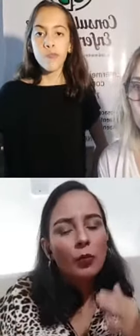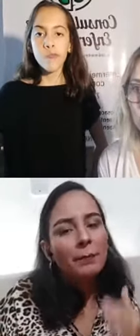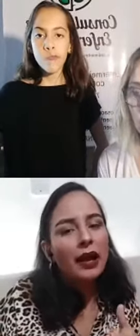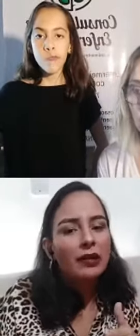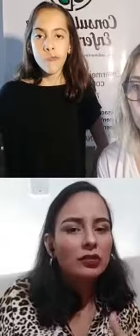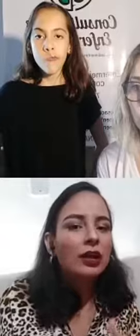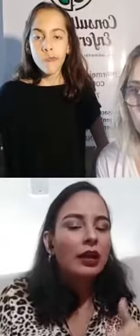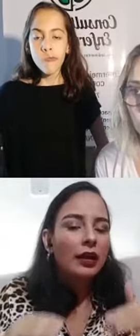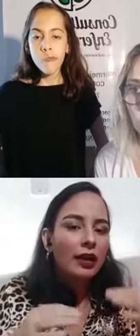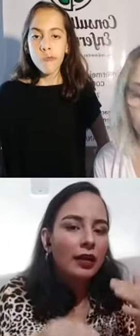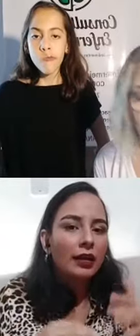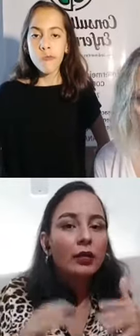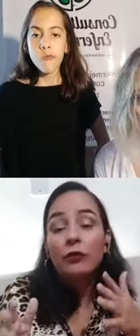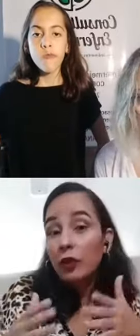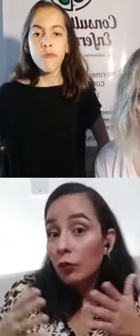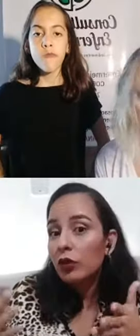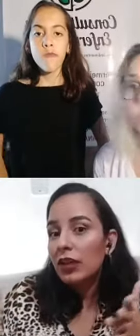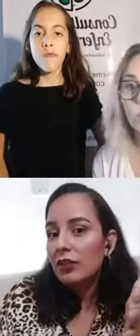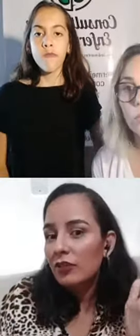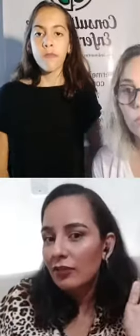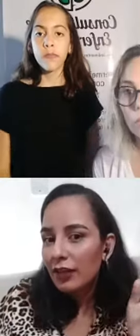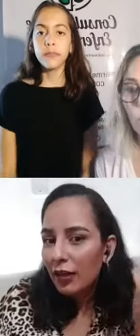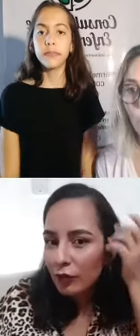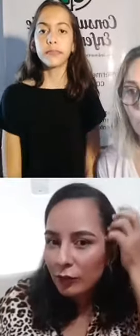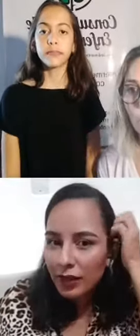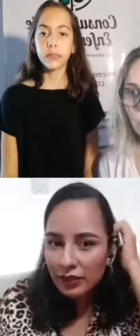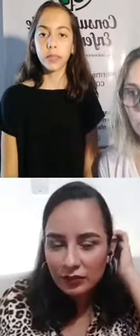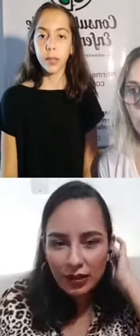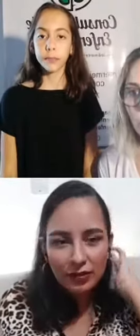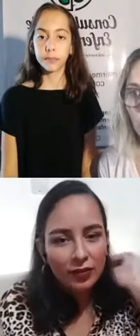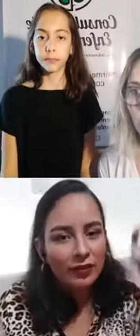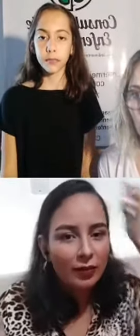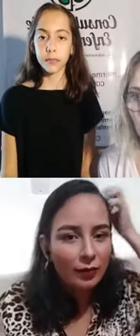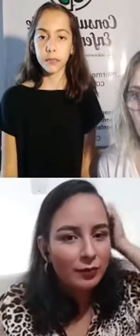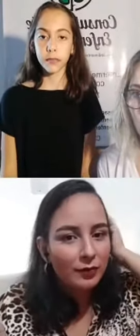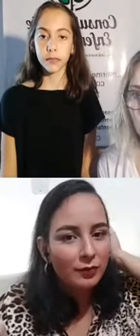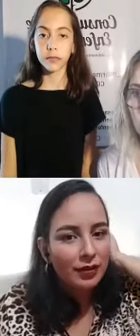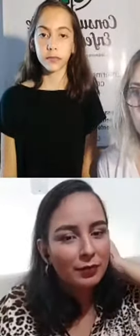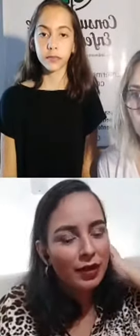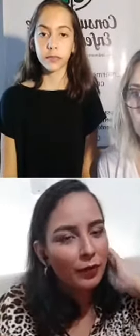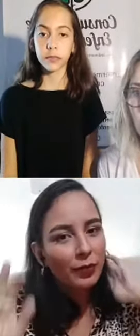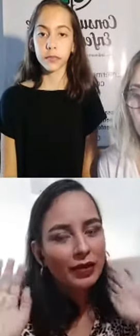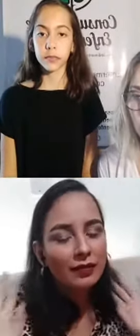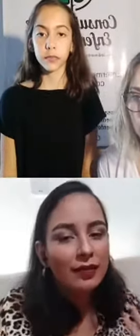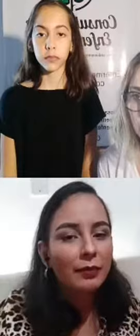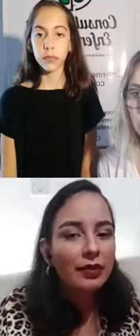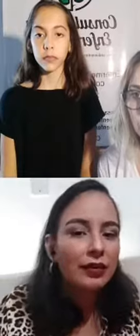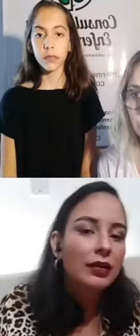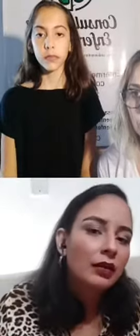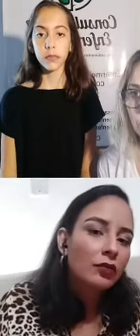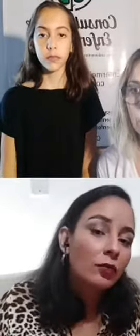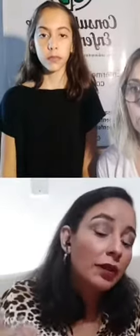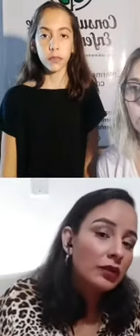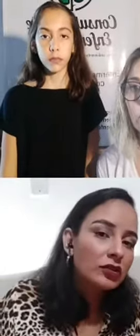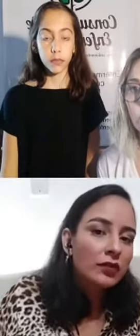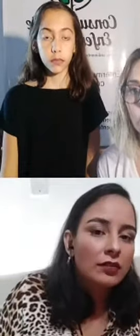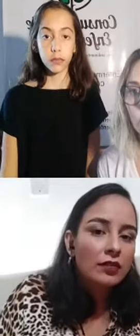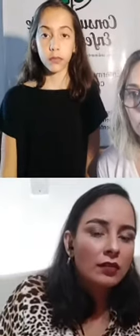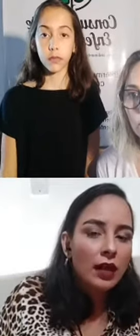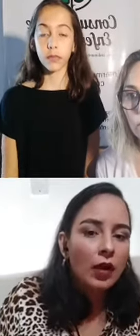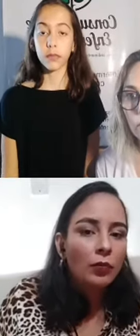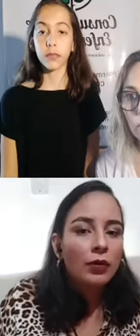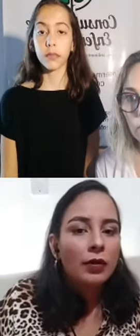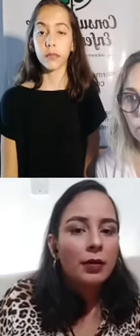eu tenho uma prática, eu fico muito em rede social, eu sou bem ativa em rede social, quem me acompanha aí sabe que eu sou bem ativa em